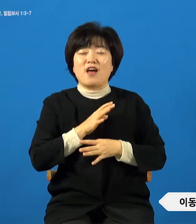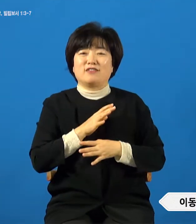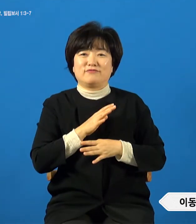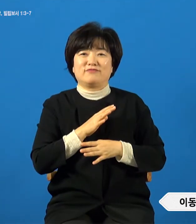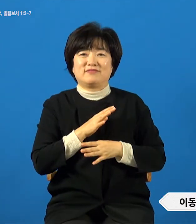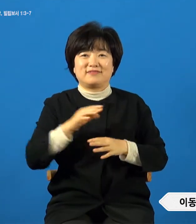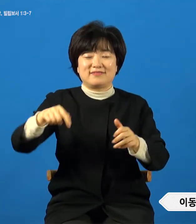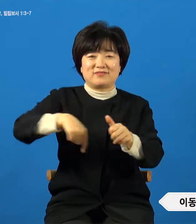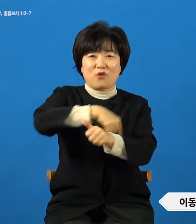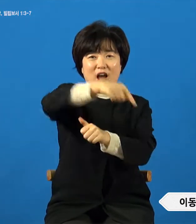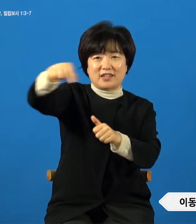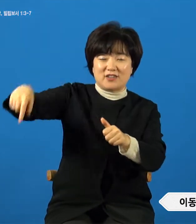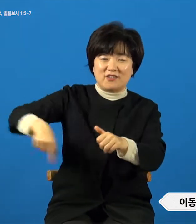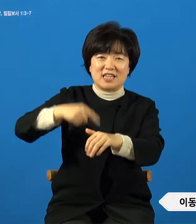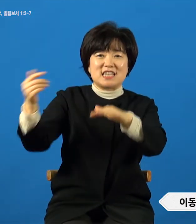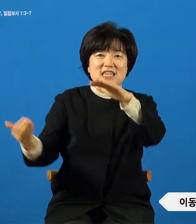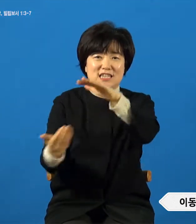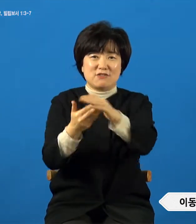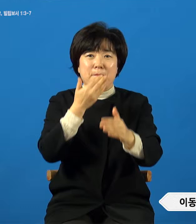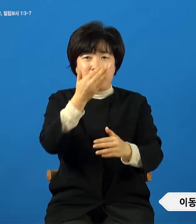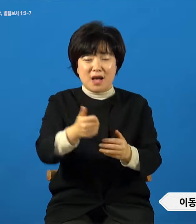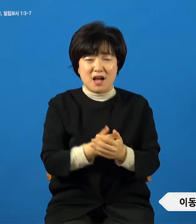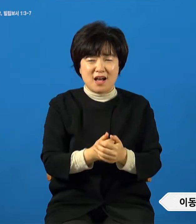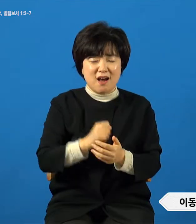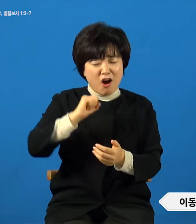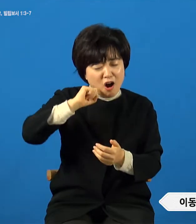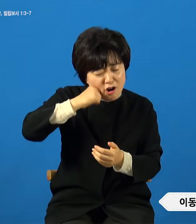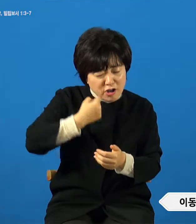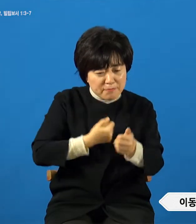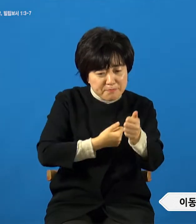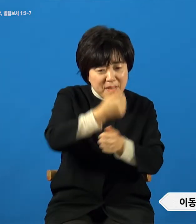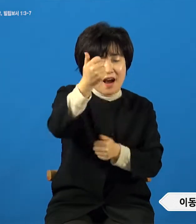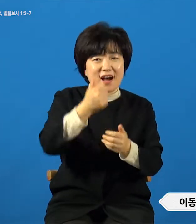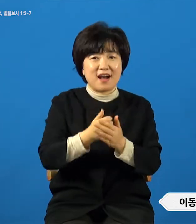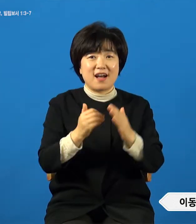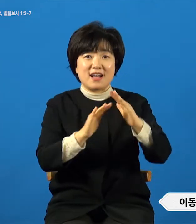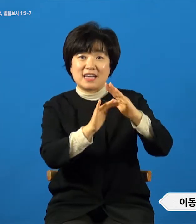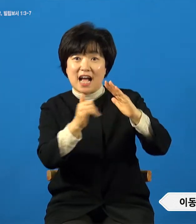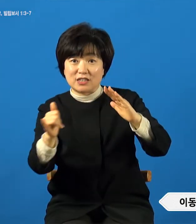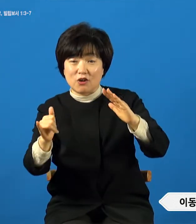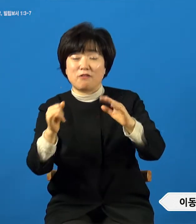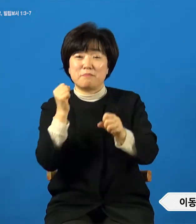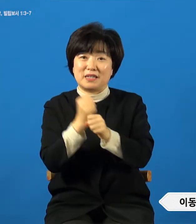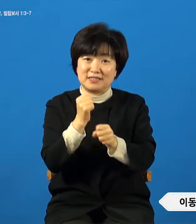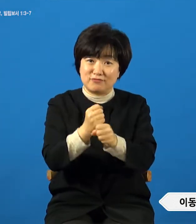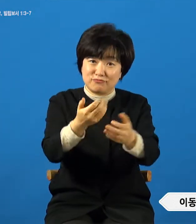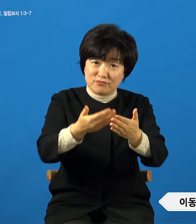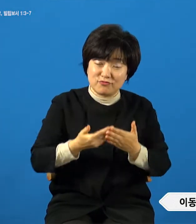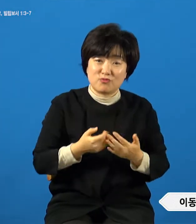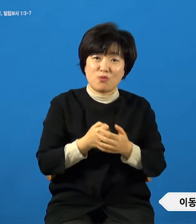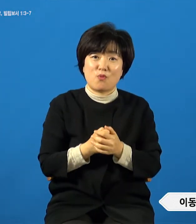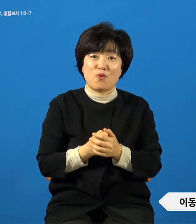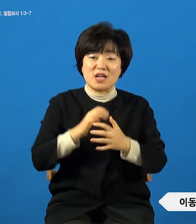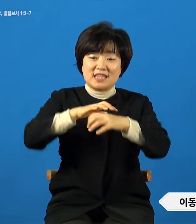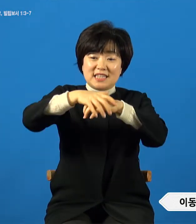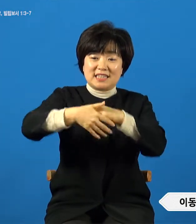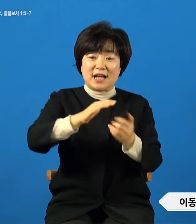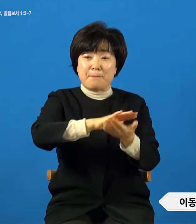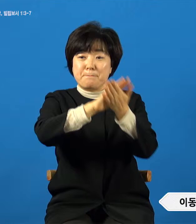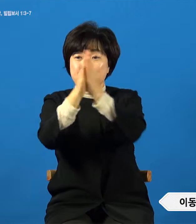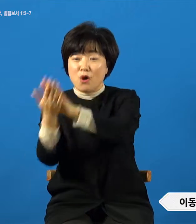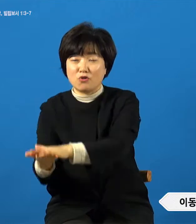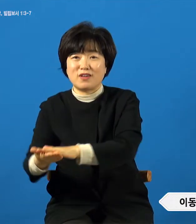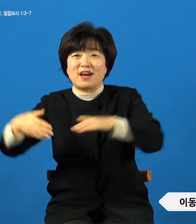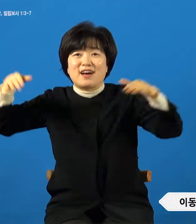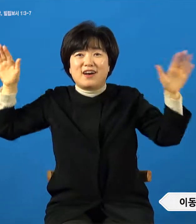네그로 하여금 역경을 이기게 만들고 아름다운 가정을 얻게 하고 세상을 변화시키는 플라잉을 가능케 했던